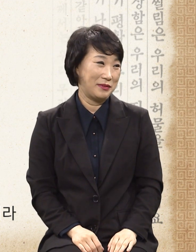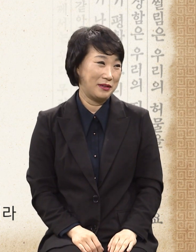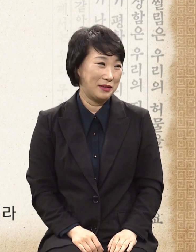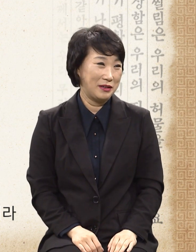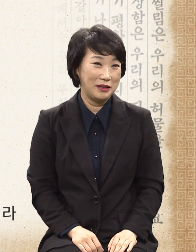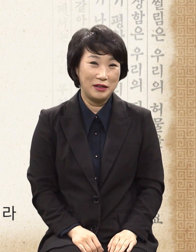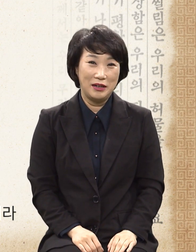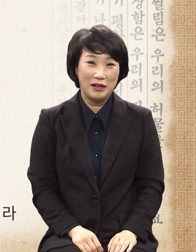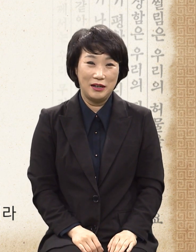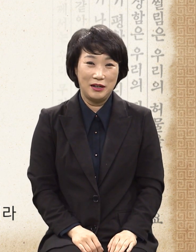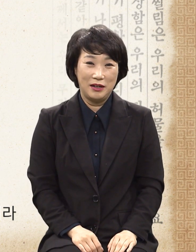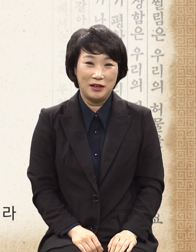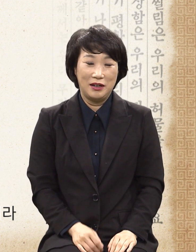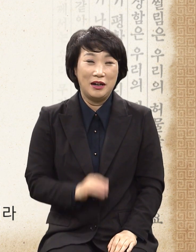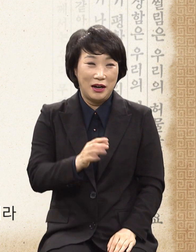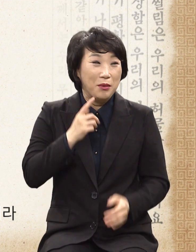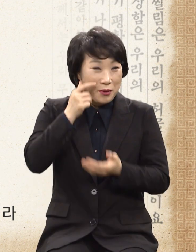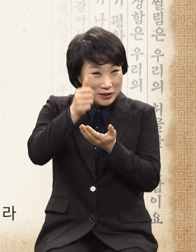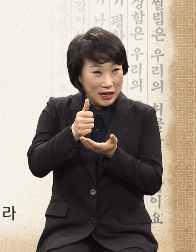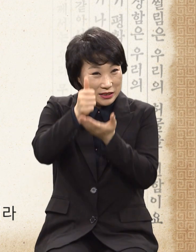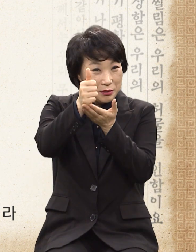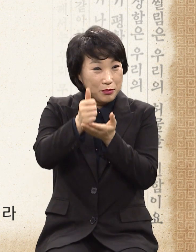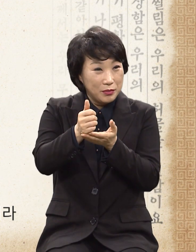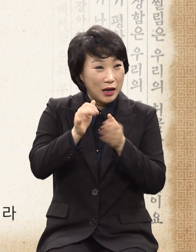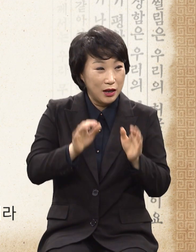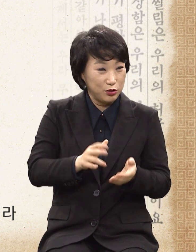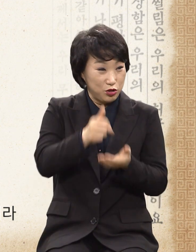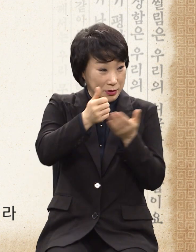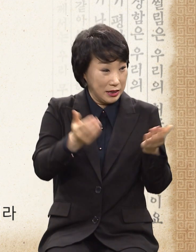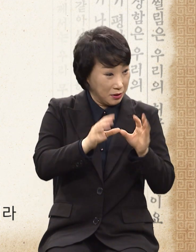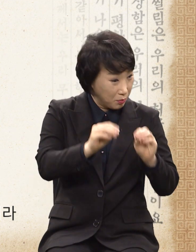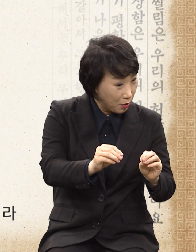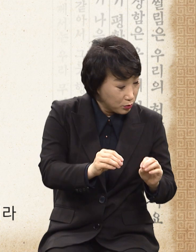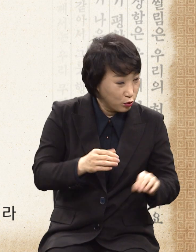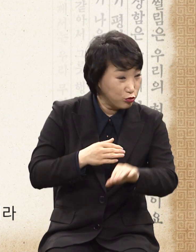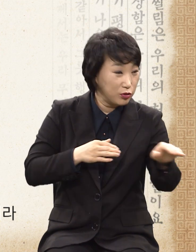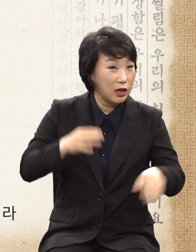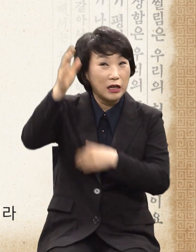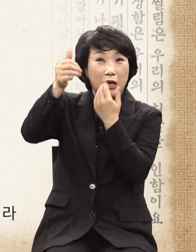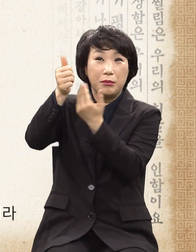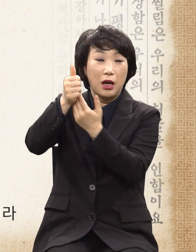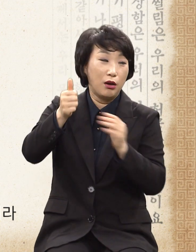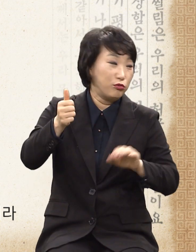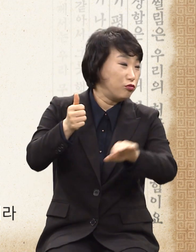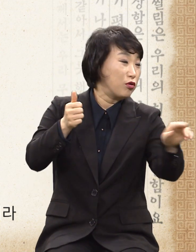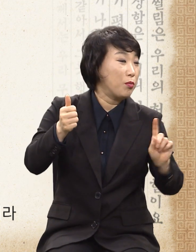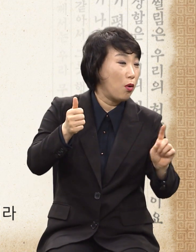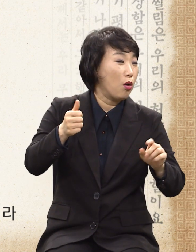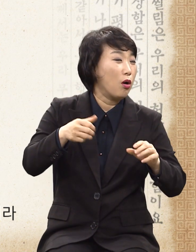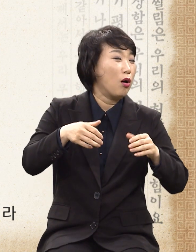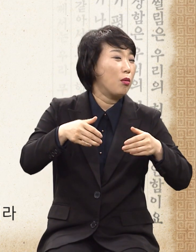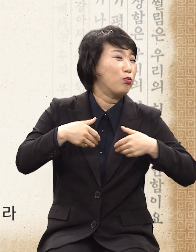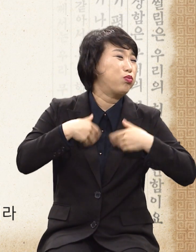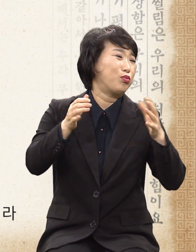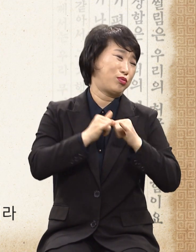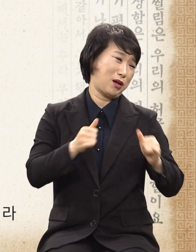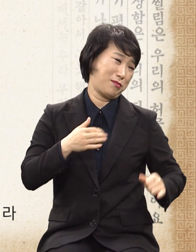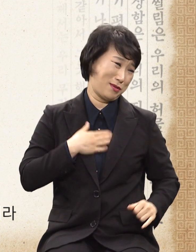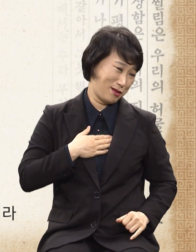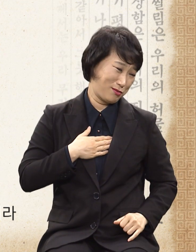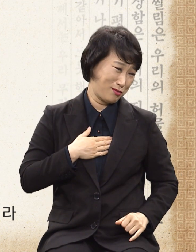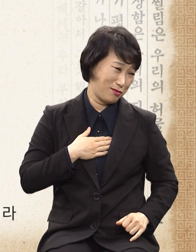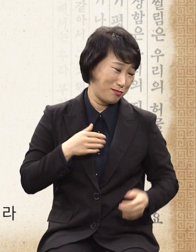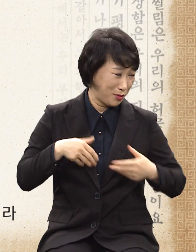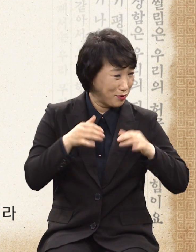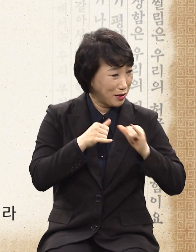목사님, 주님 사역이 중단되면 우리는 하나님 앞에 아무런 가치가 없습니다.